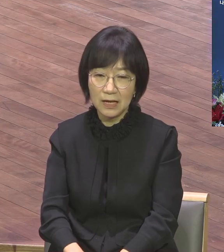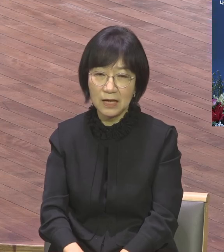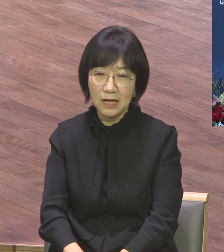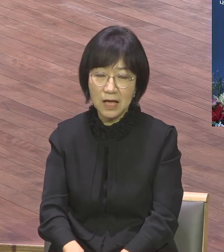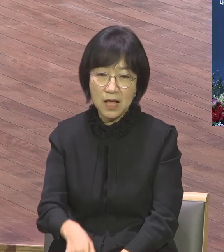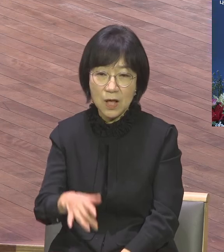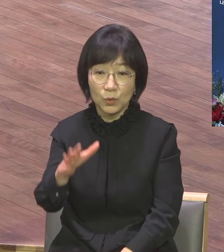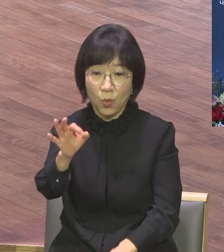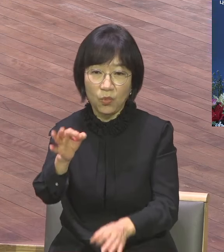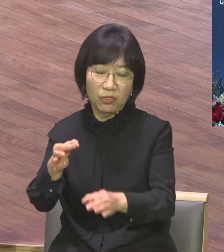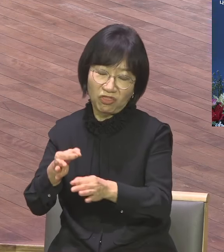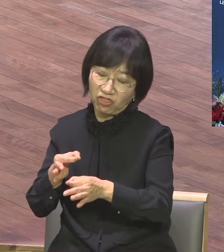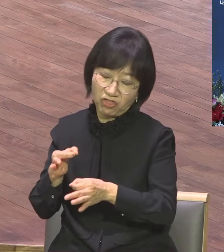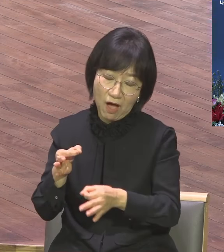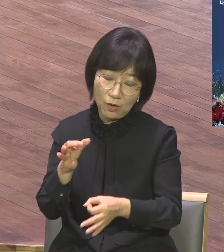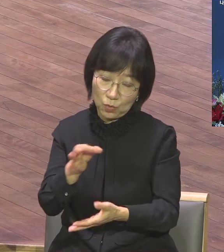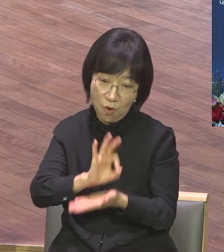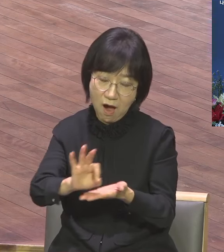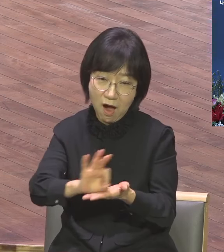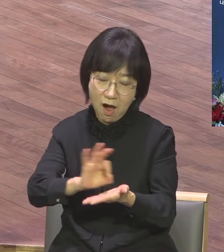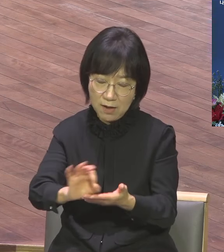비용도 상상을 초월하고.